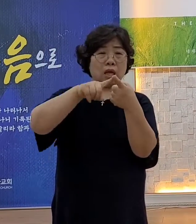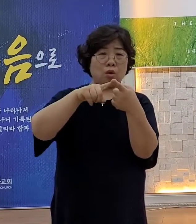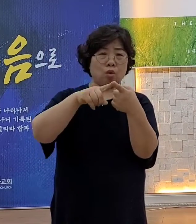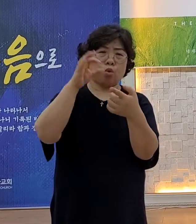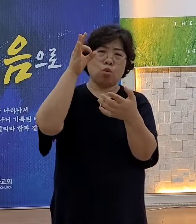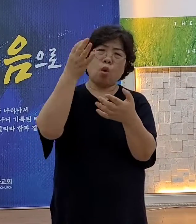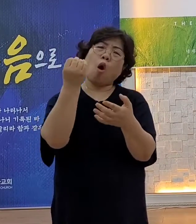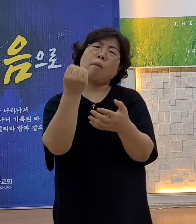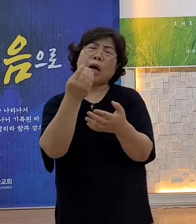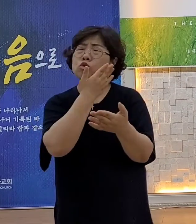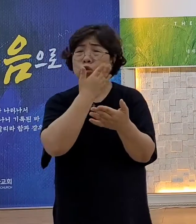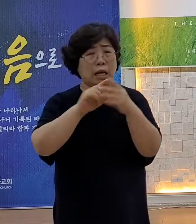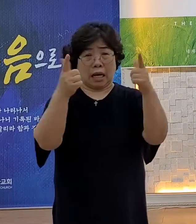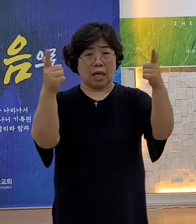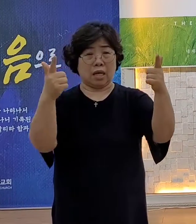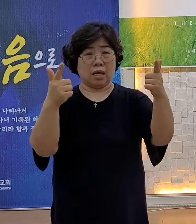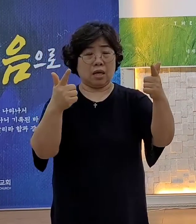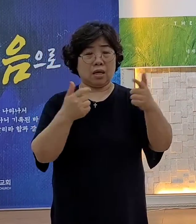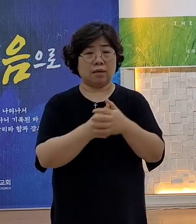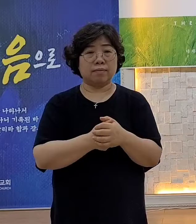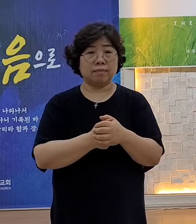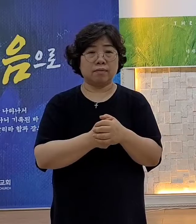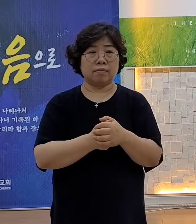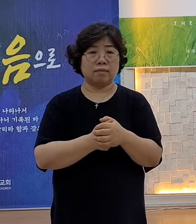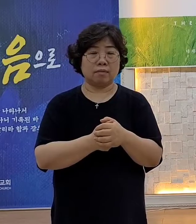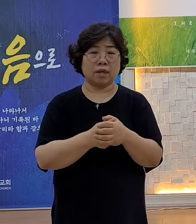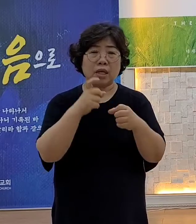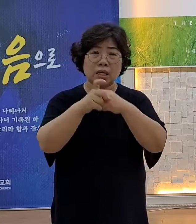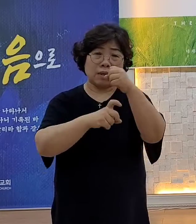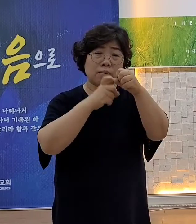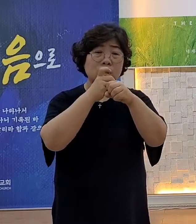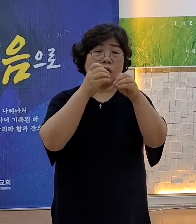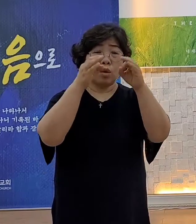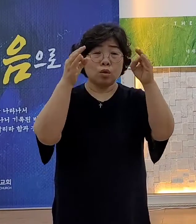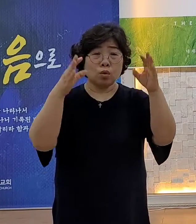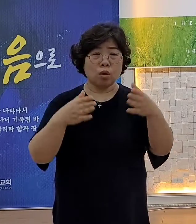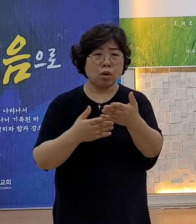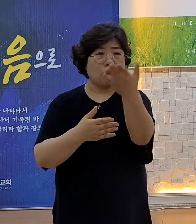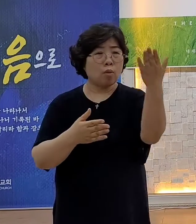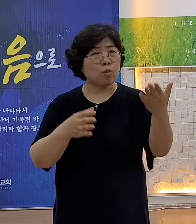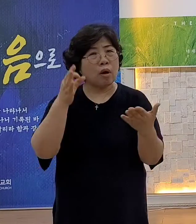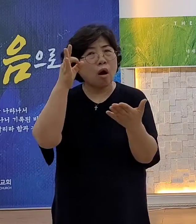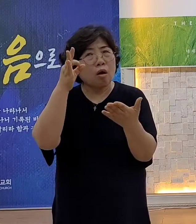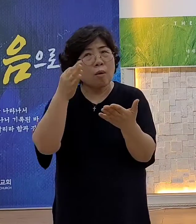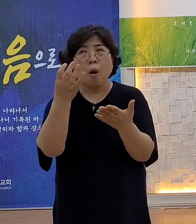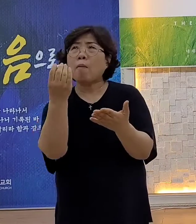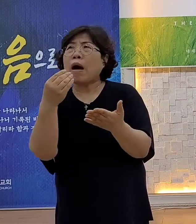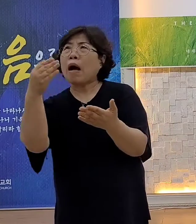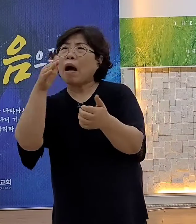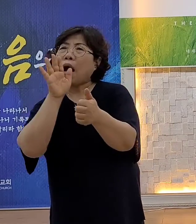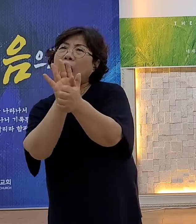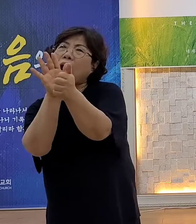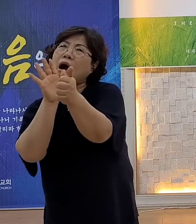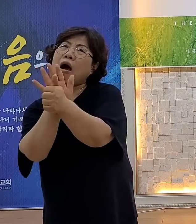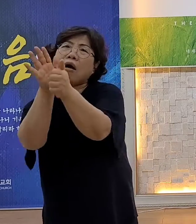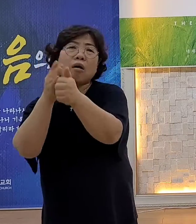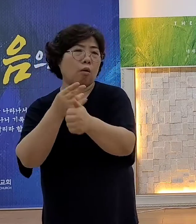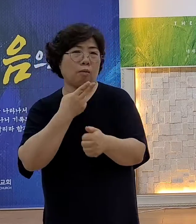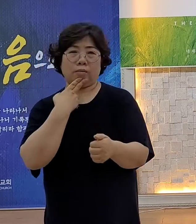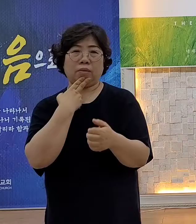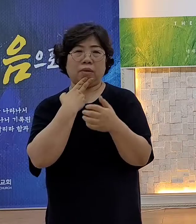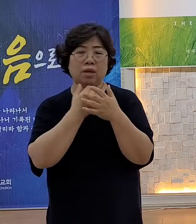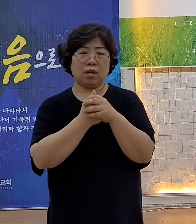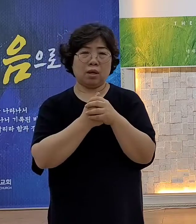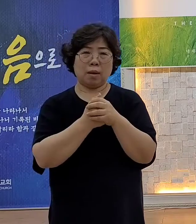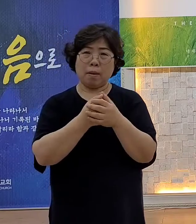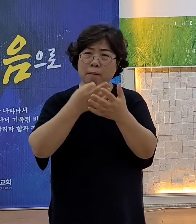아닙니다. 저는 여러분 10년 동안 저와 함께 보셨잖아요. 제가 여러분들에게 헌금을 얼마를 해라든지 막 많이 해라든지 막